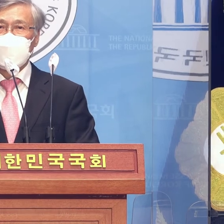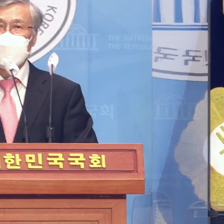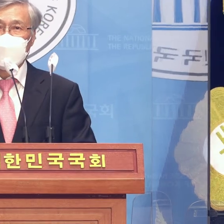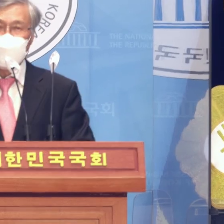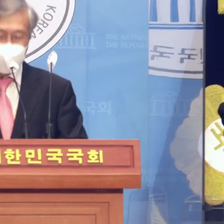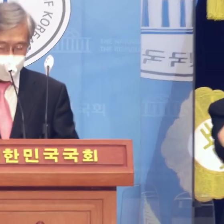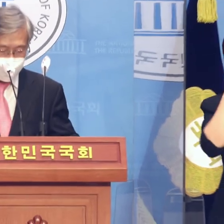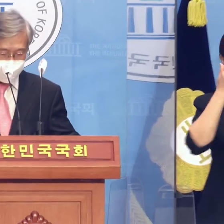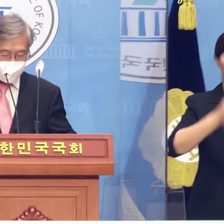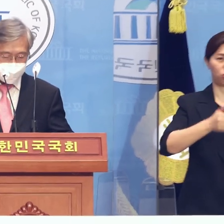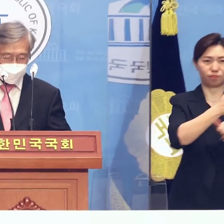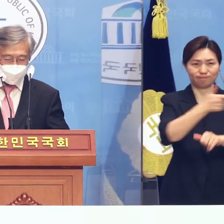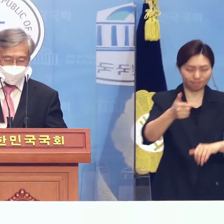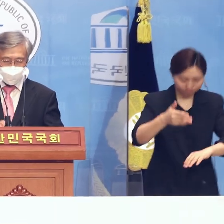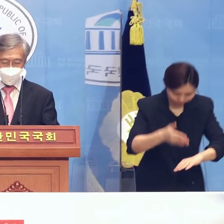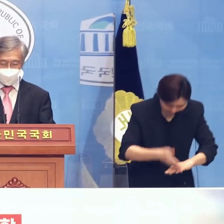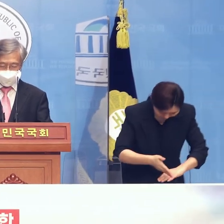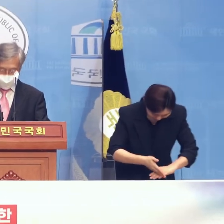감사합니다.